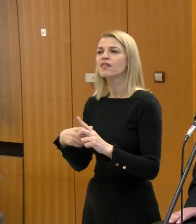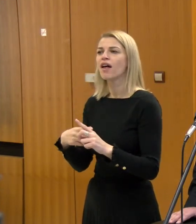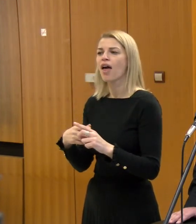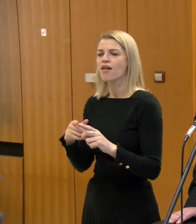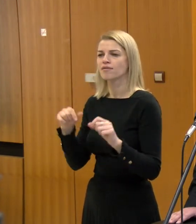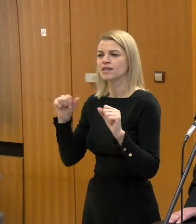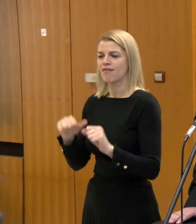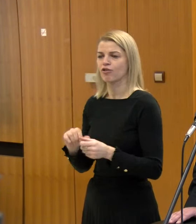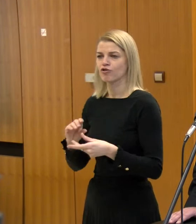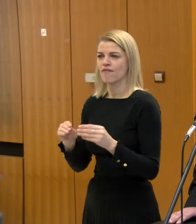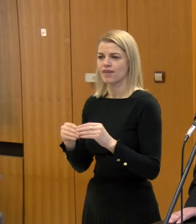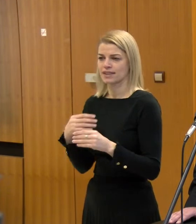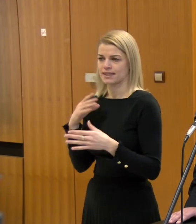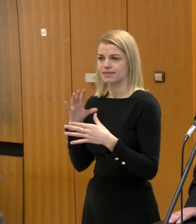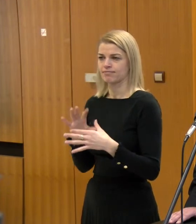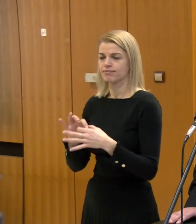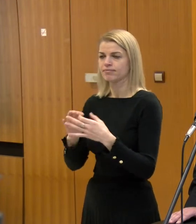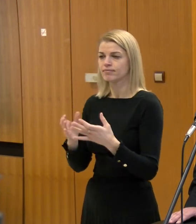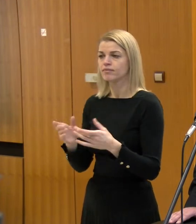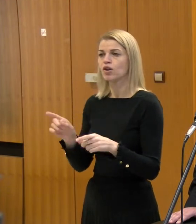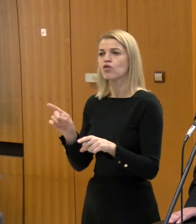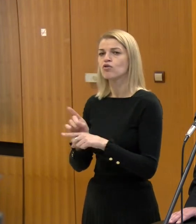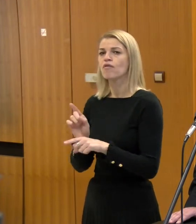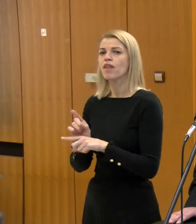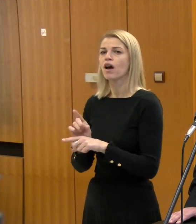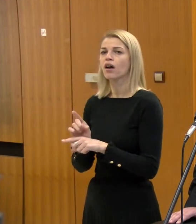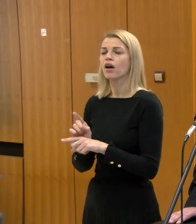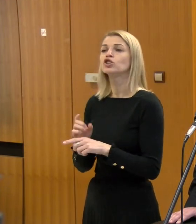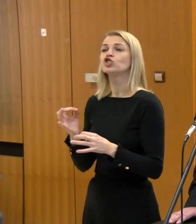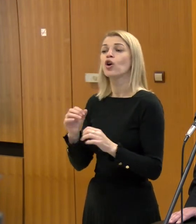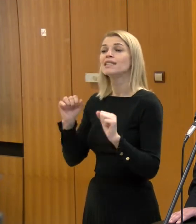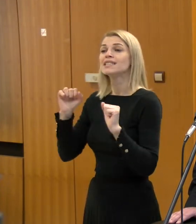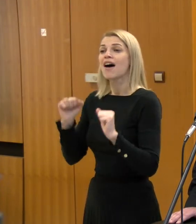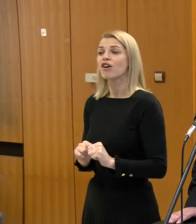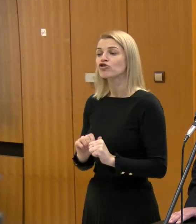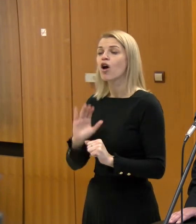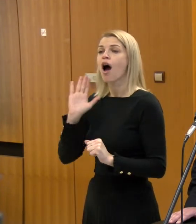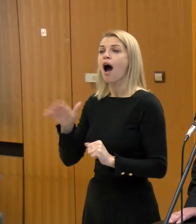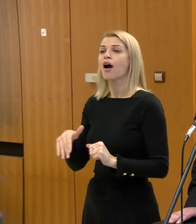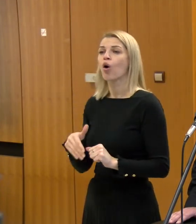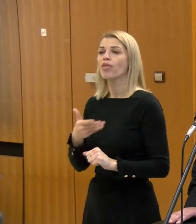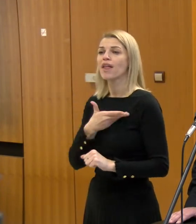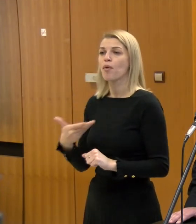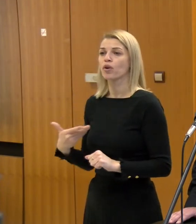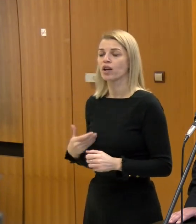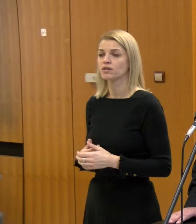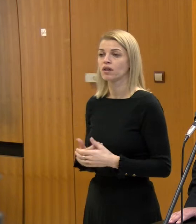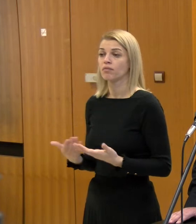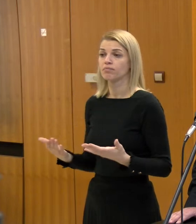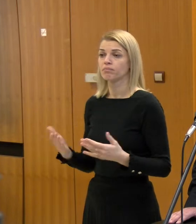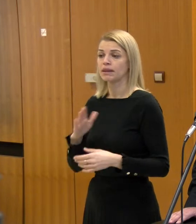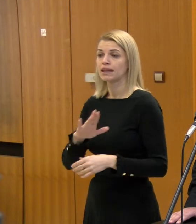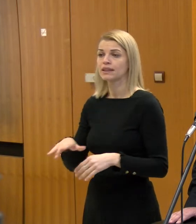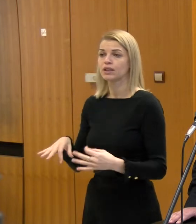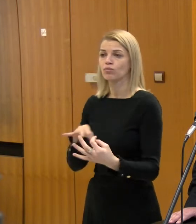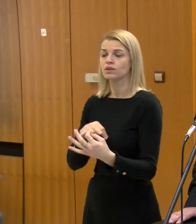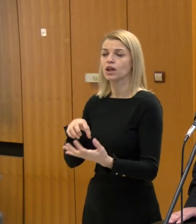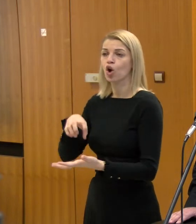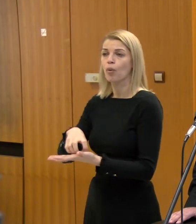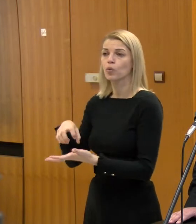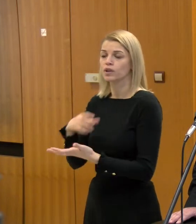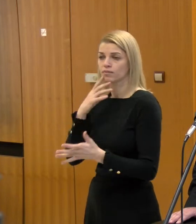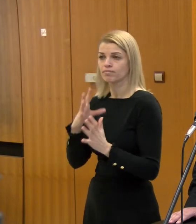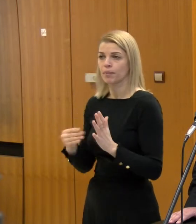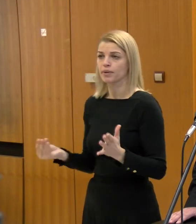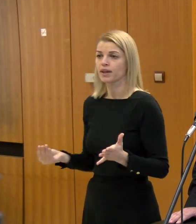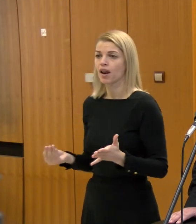som informoval o tom, že chceme dať pozitív deti romských komunít. Deti